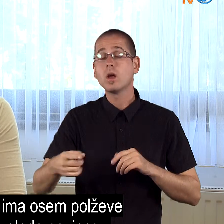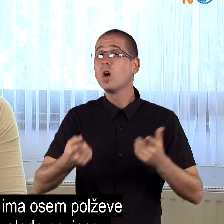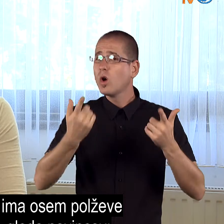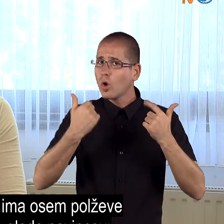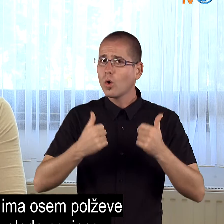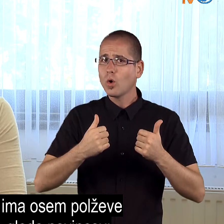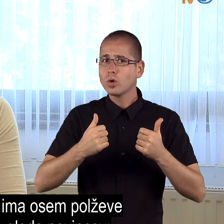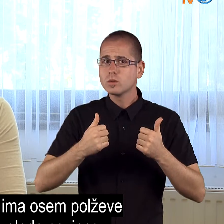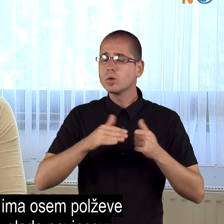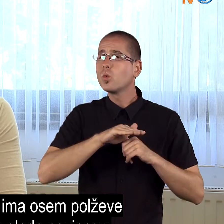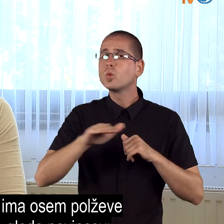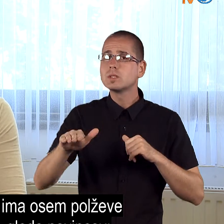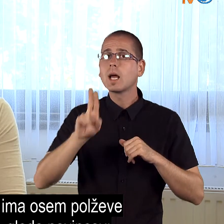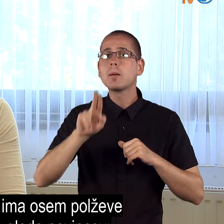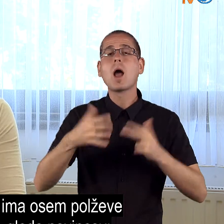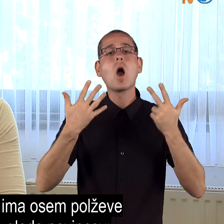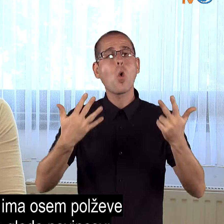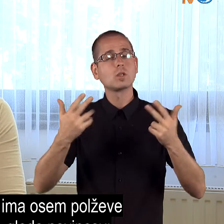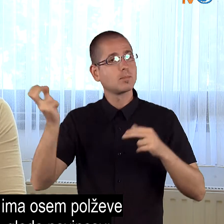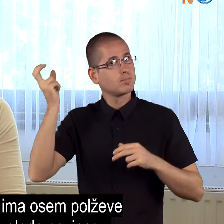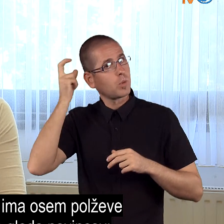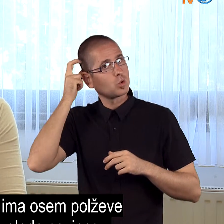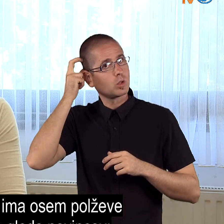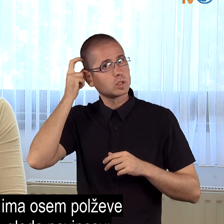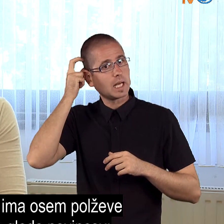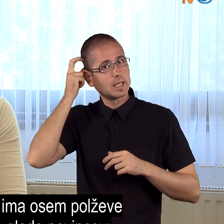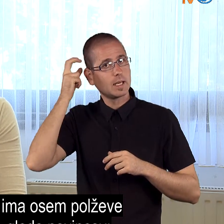Od vseh ima 8 polževe vsadke.